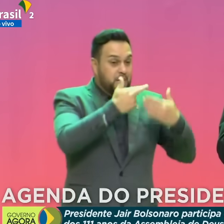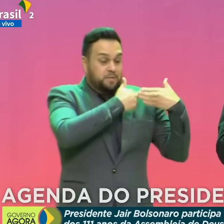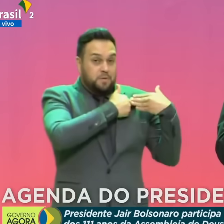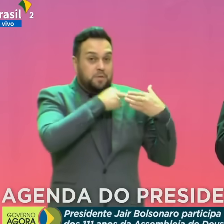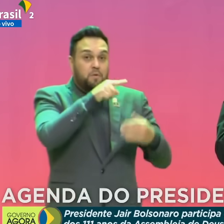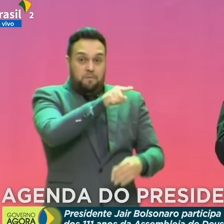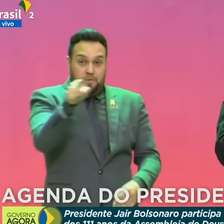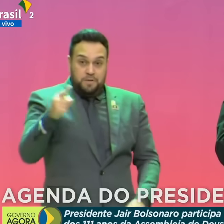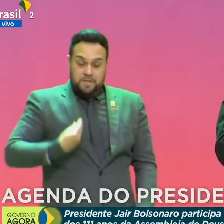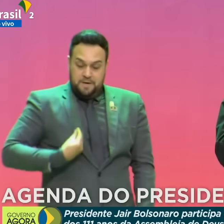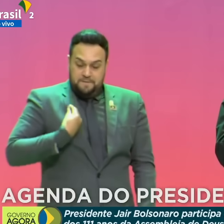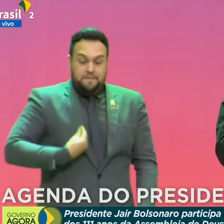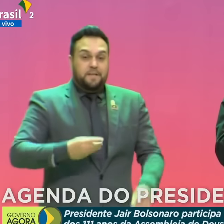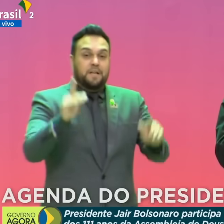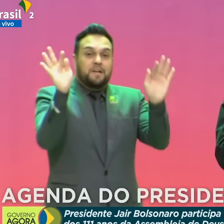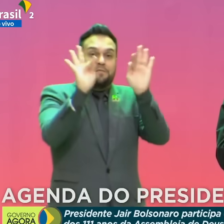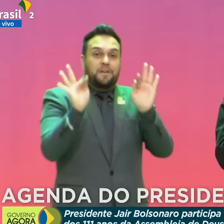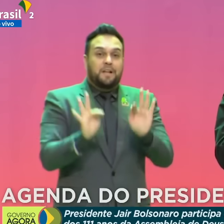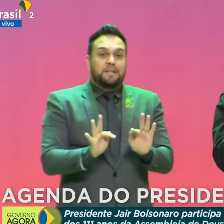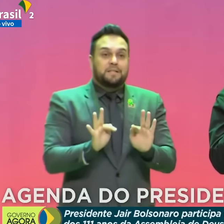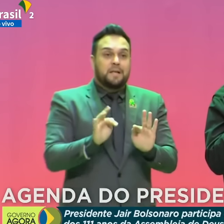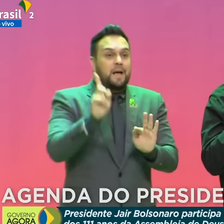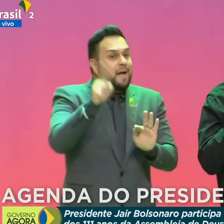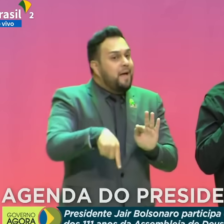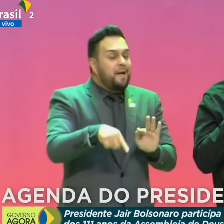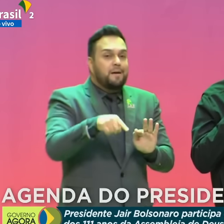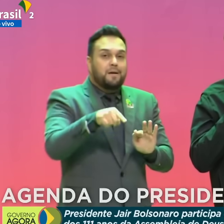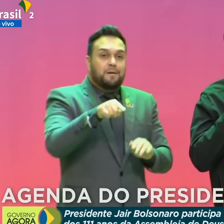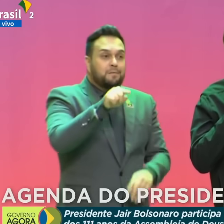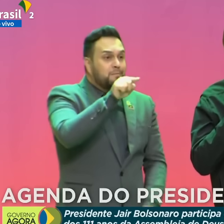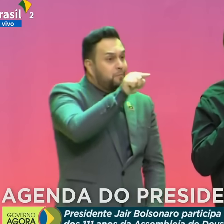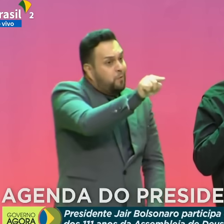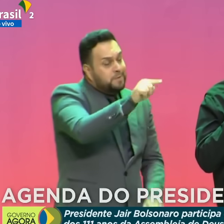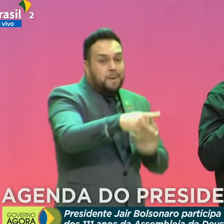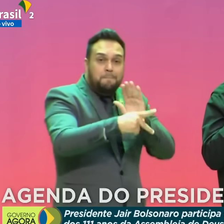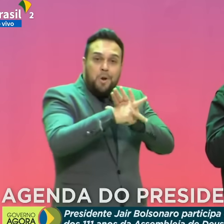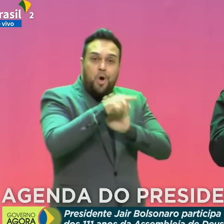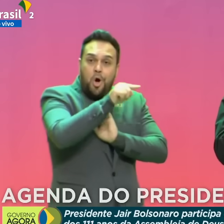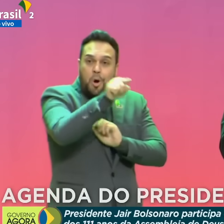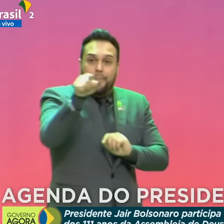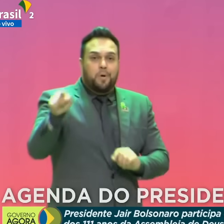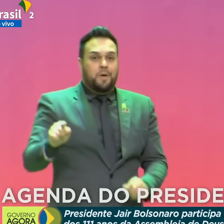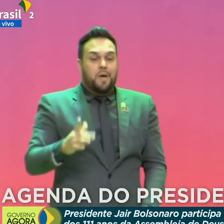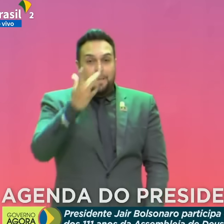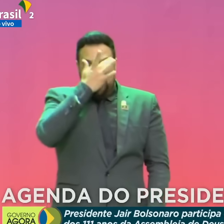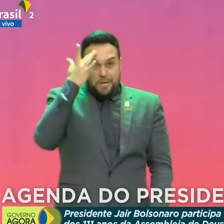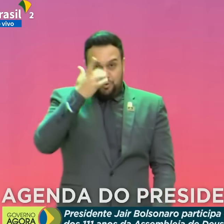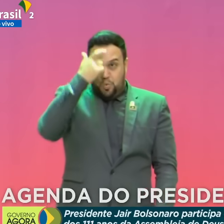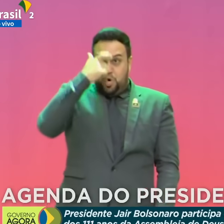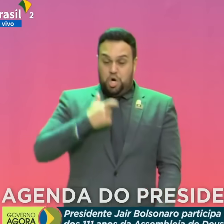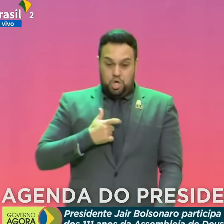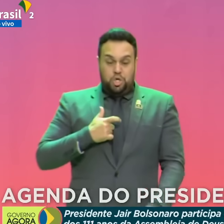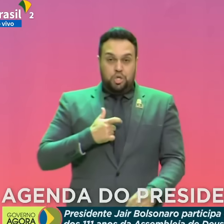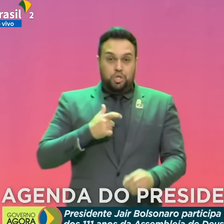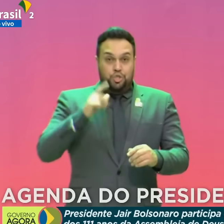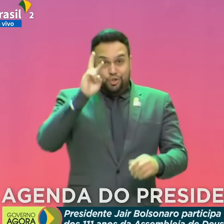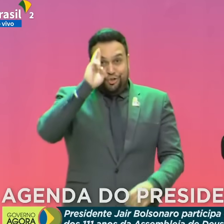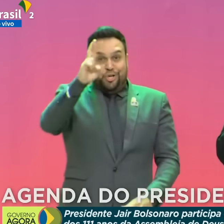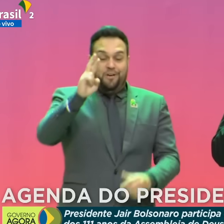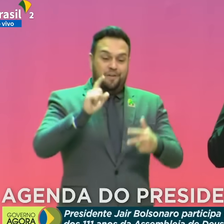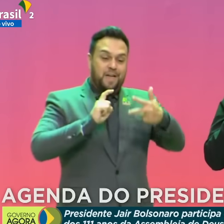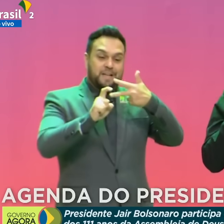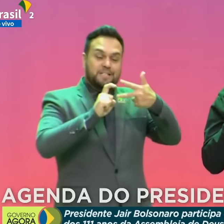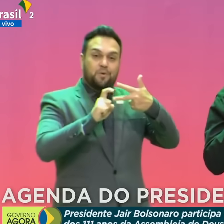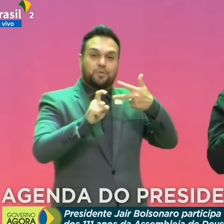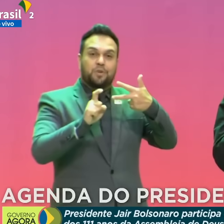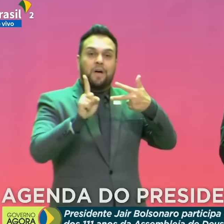tenha uma vida feliz é você mesmo. O trabalho de um chefe do executivo é não atrapalhar a vida